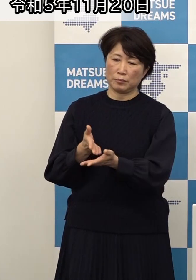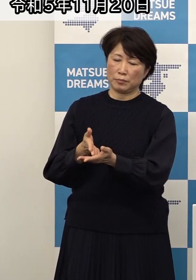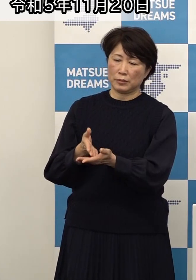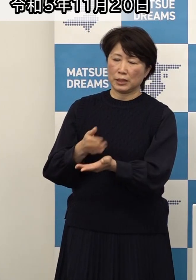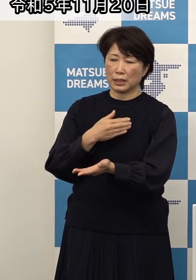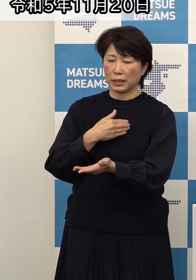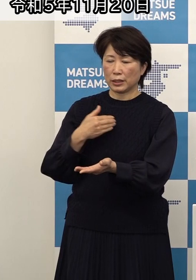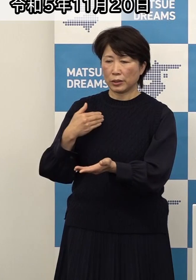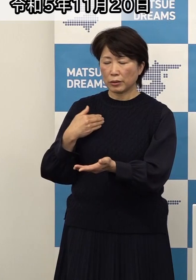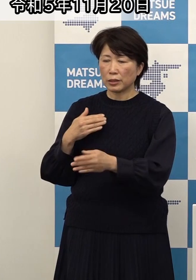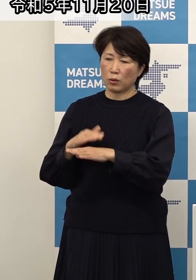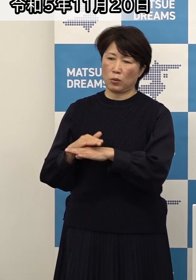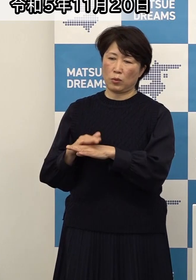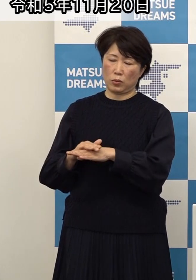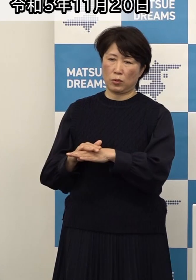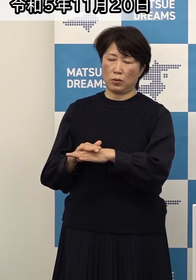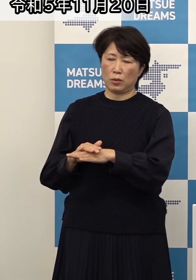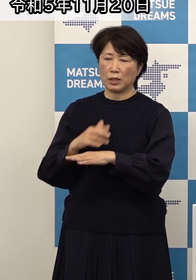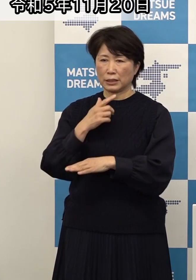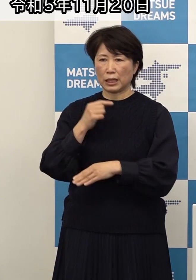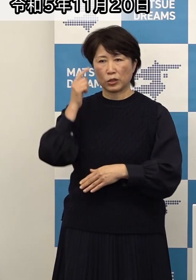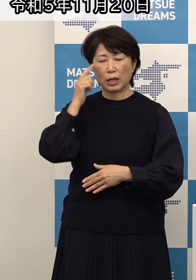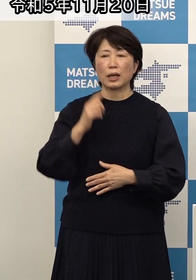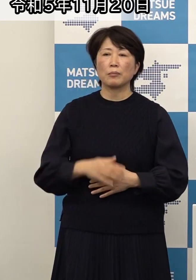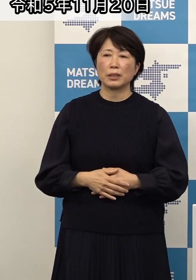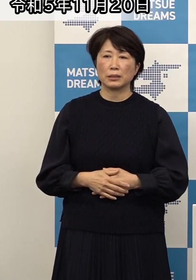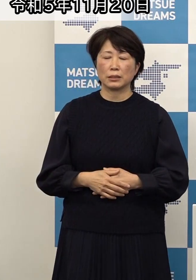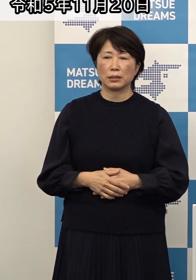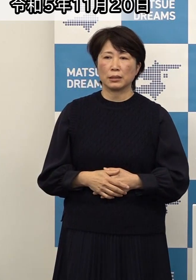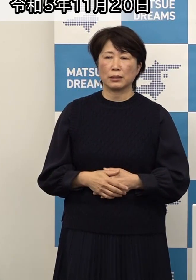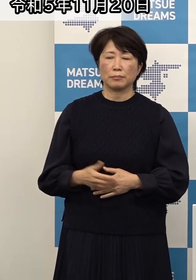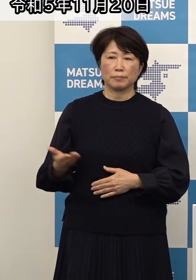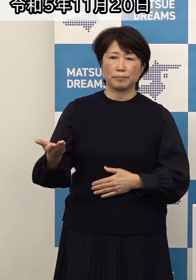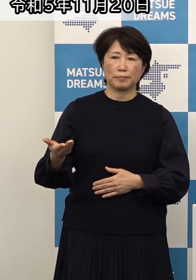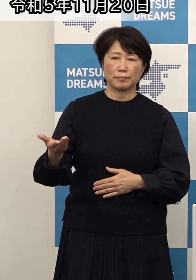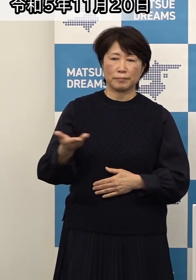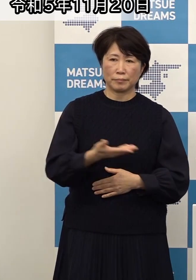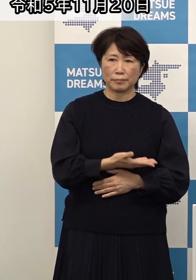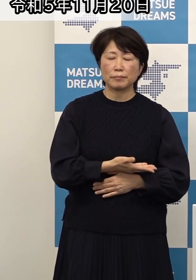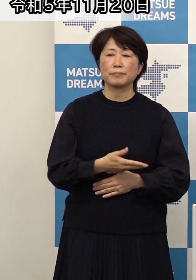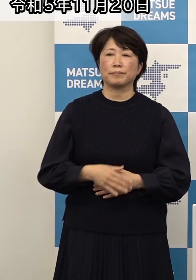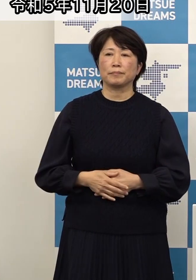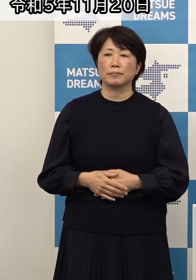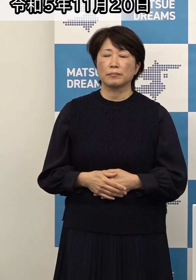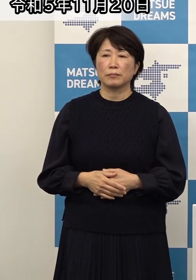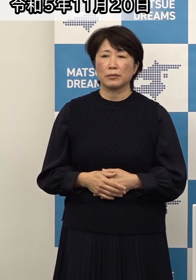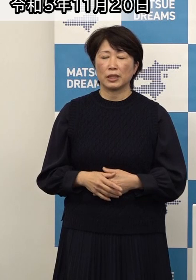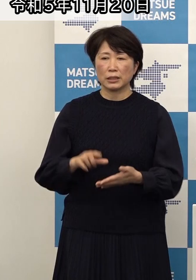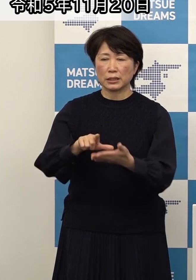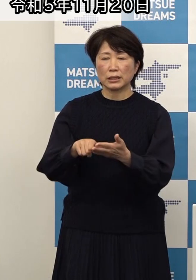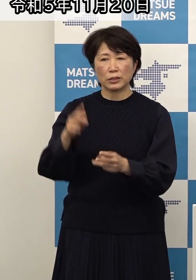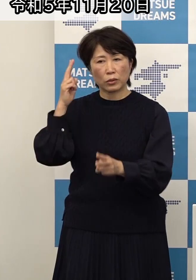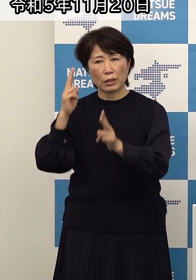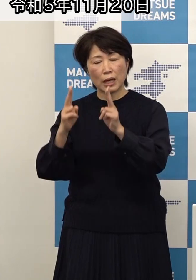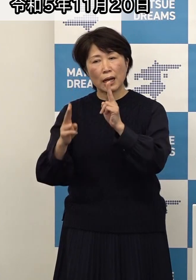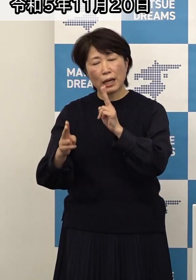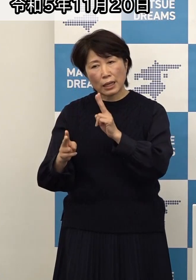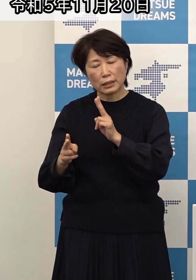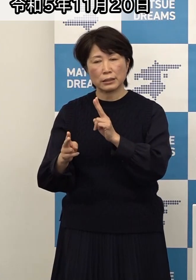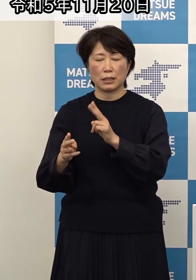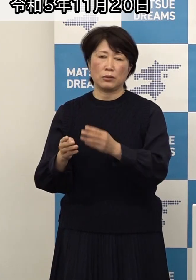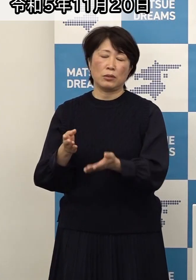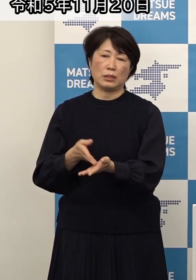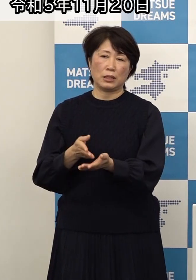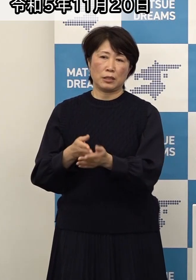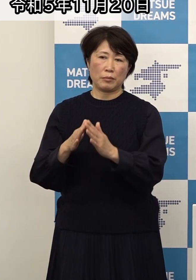考えております。 あと地元の事業者の方々への説明っていうの、説明だったり意見交換会っていうの